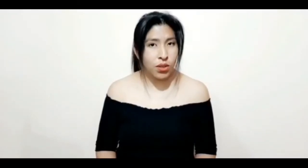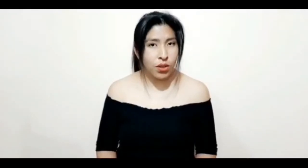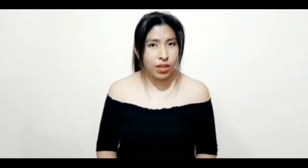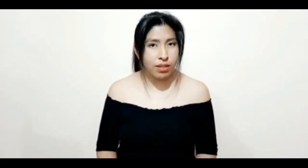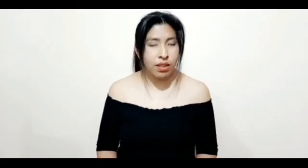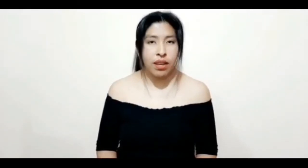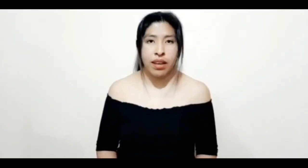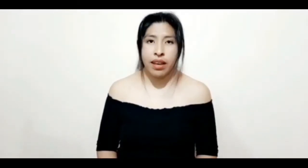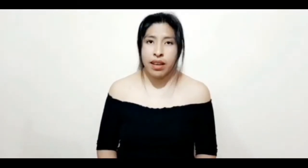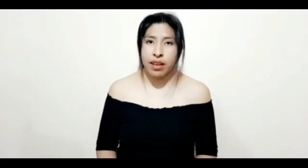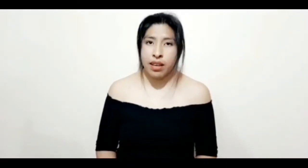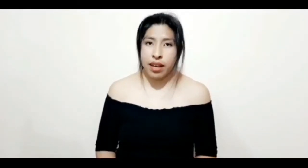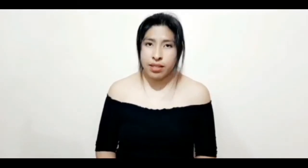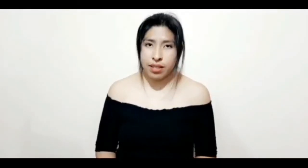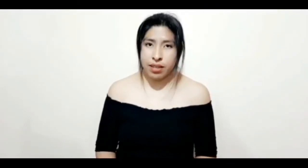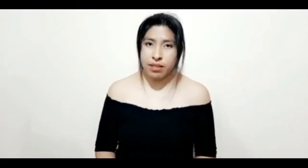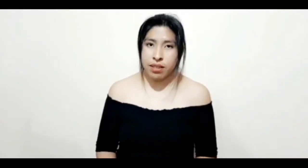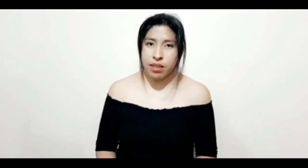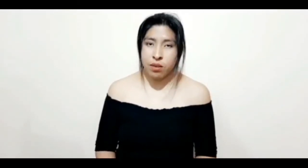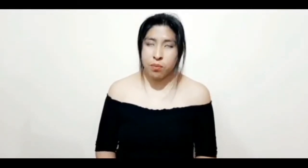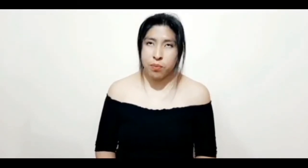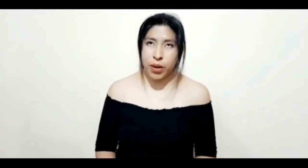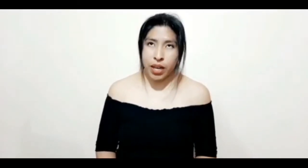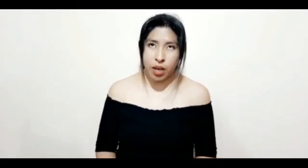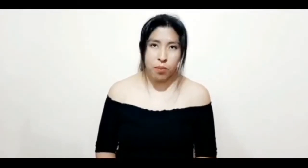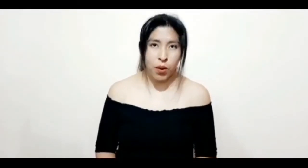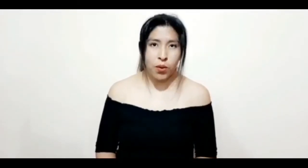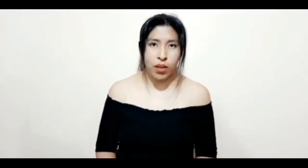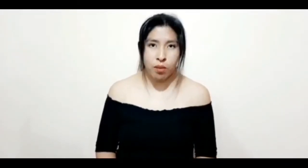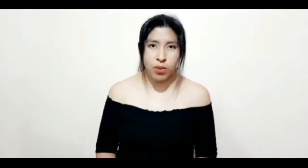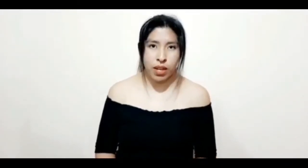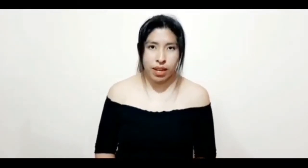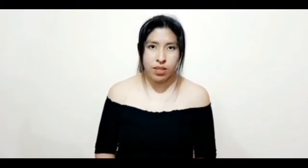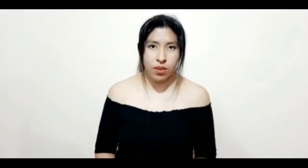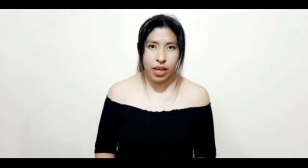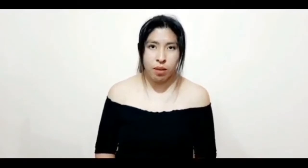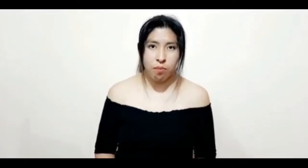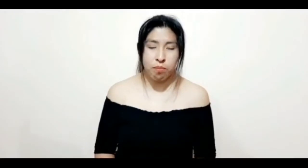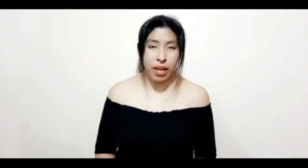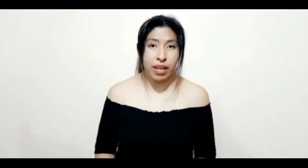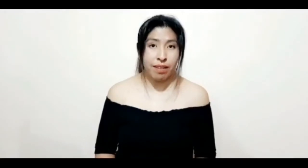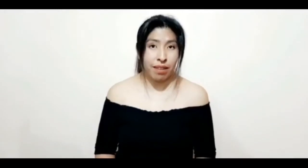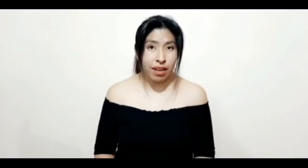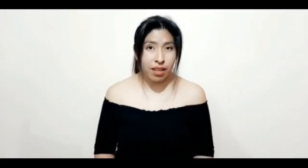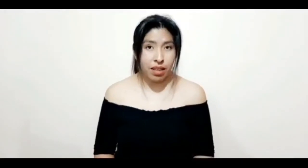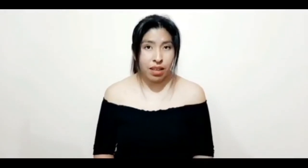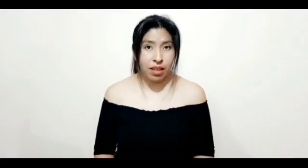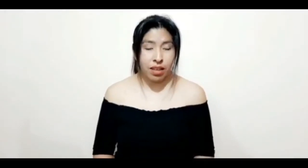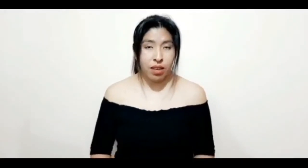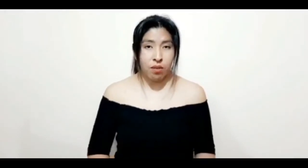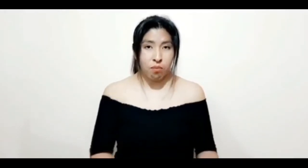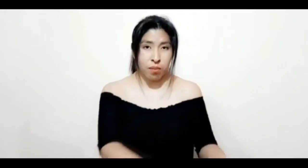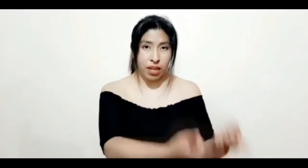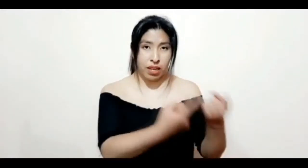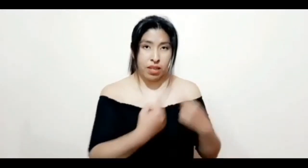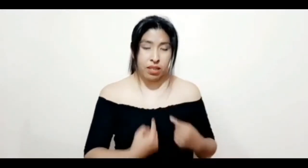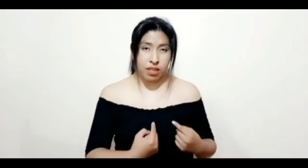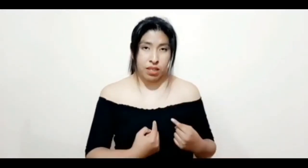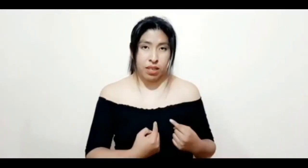conjunciones. Estas, por ejemplo, tenemos el caso de venir de, venir